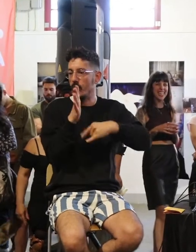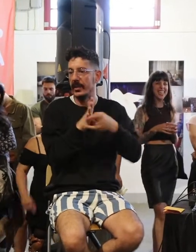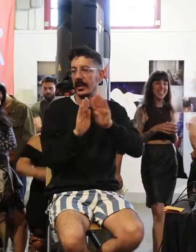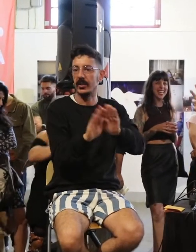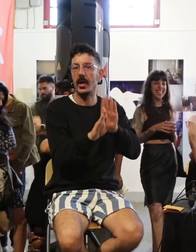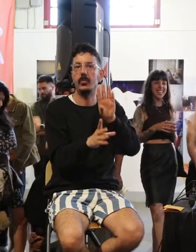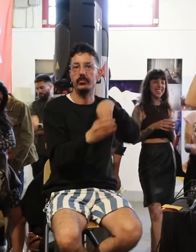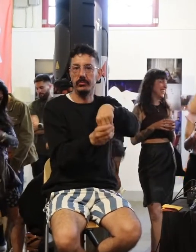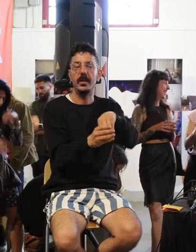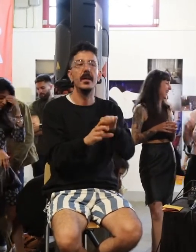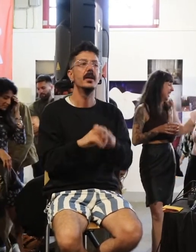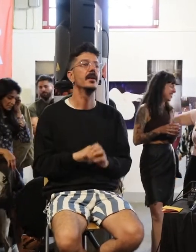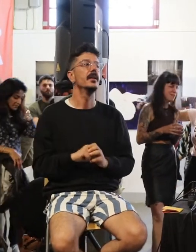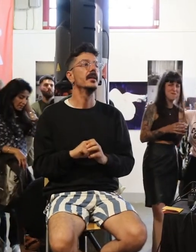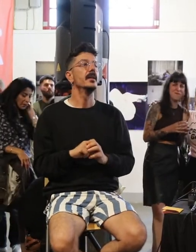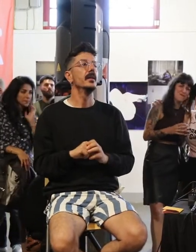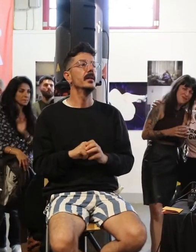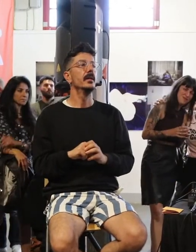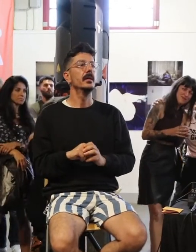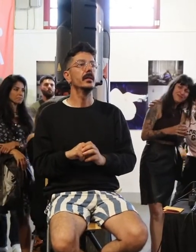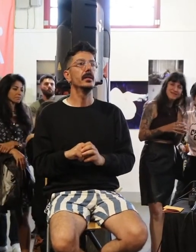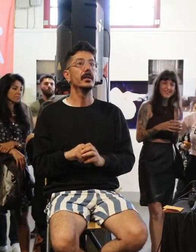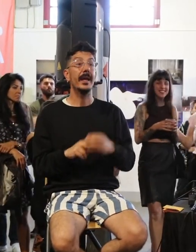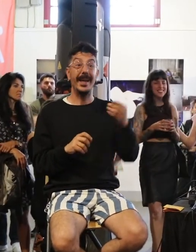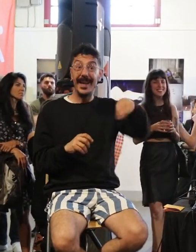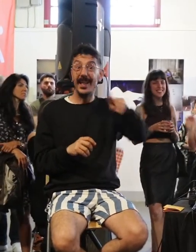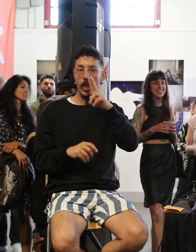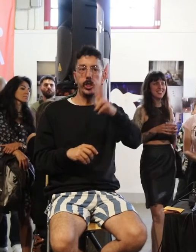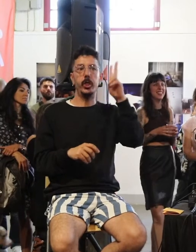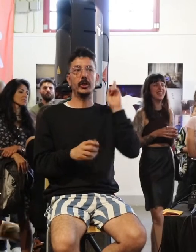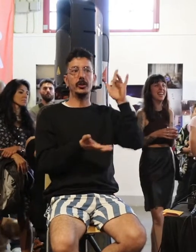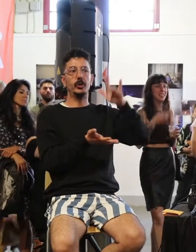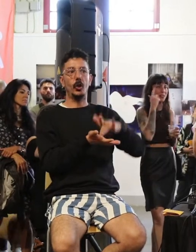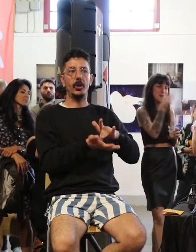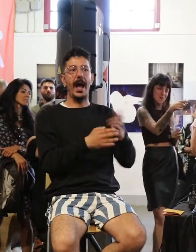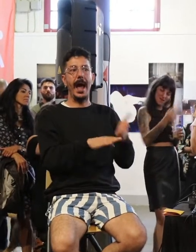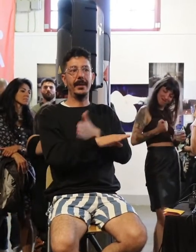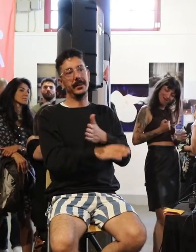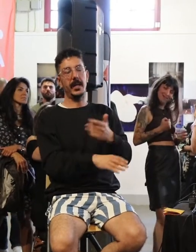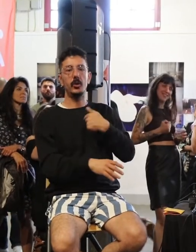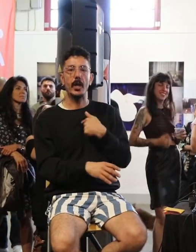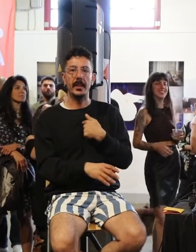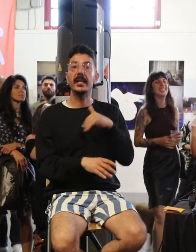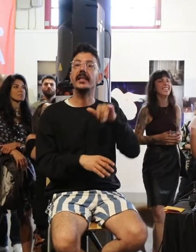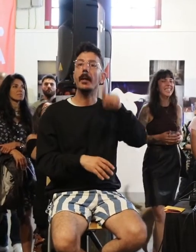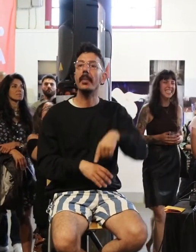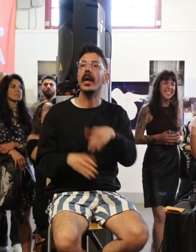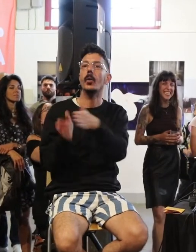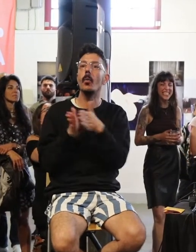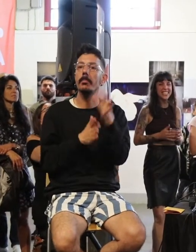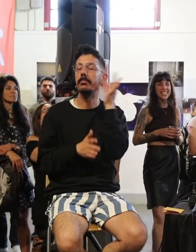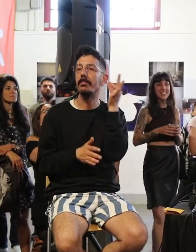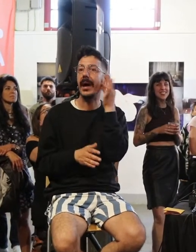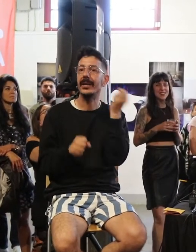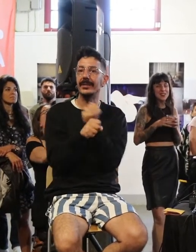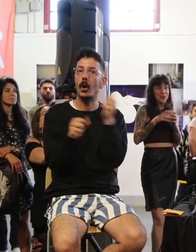però Maleojo estava allà dos anys abans que nosaltres. I després també les companyes de Colze a Colze, que també vindran el dissabte a fer